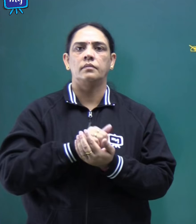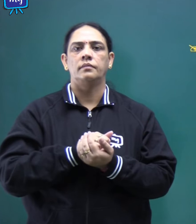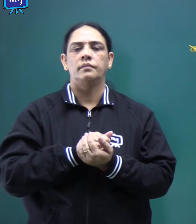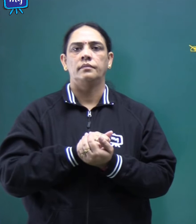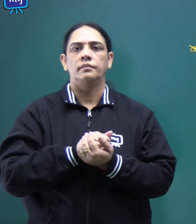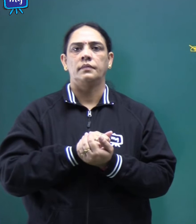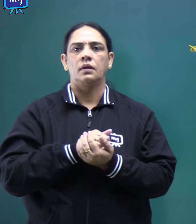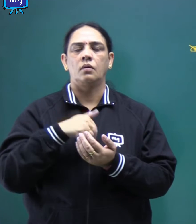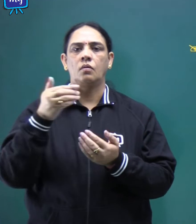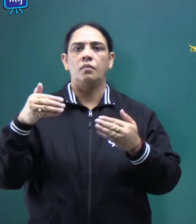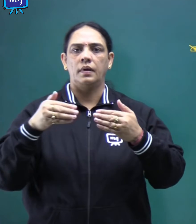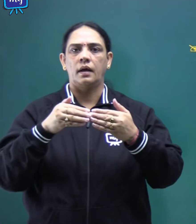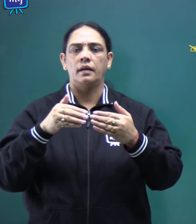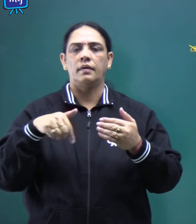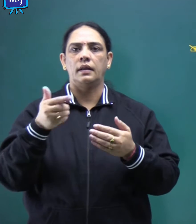को मिलाने वाली